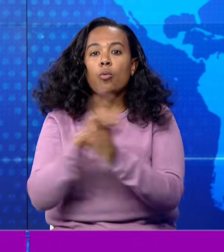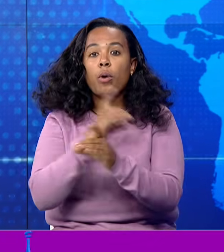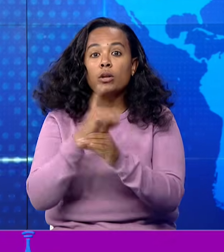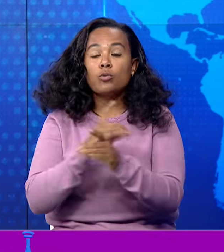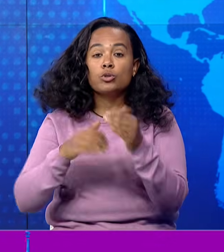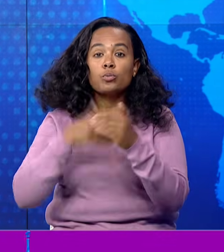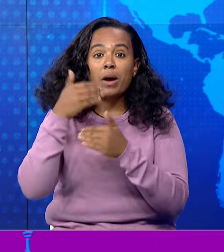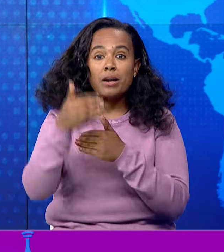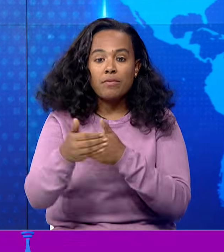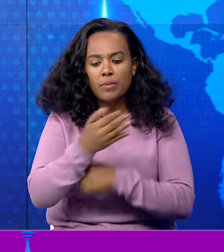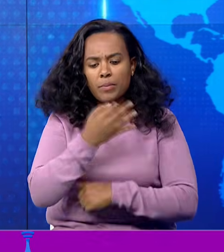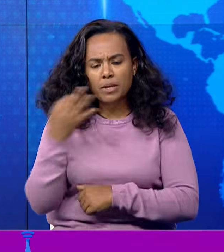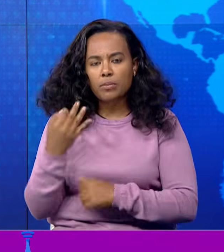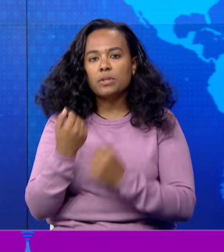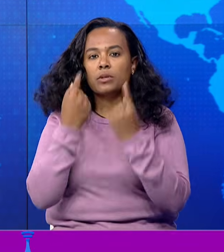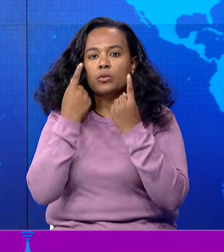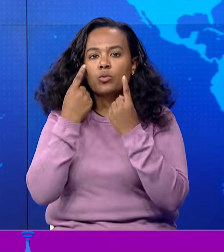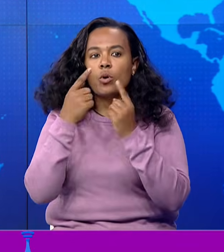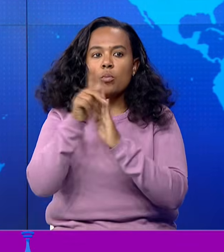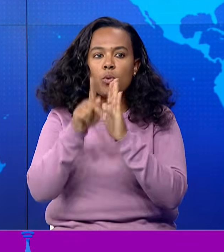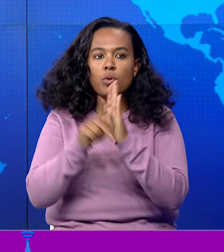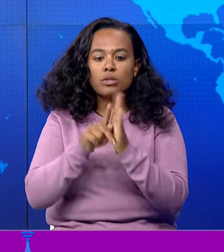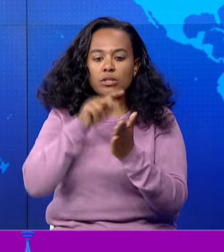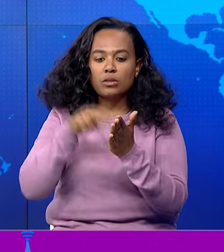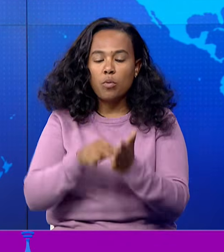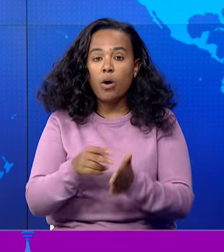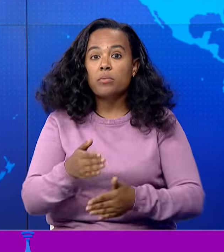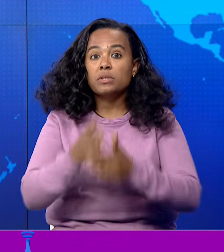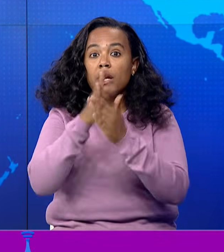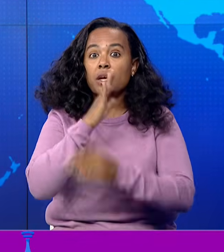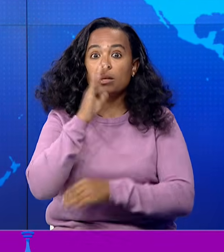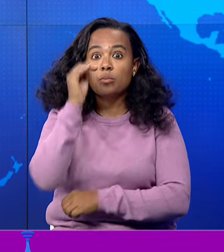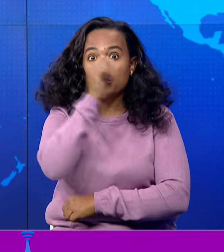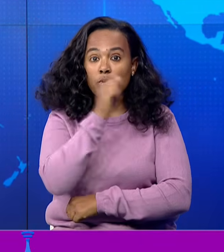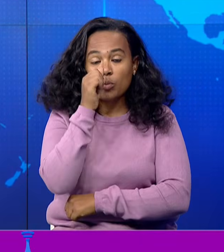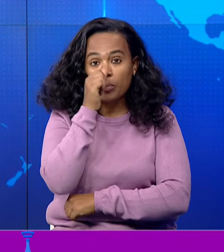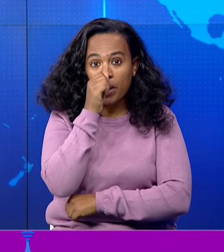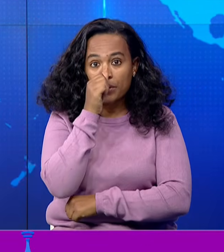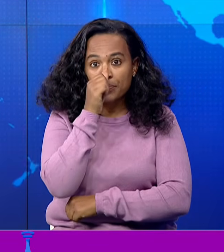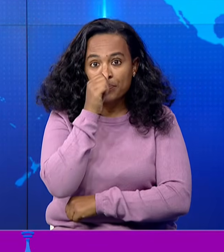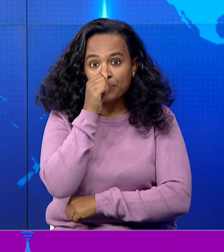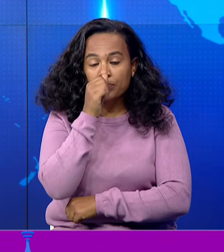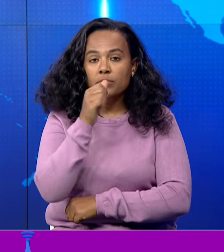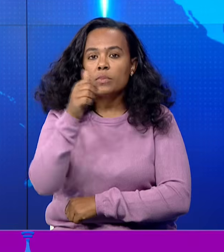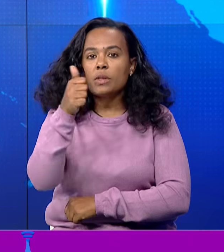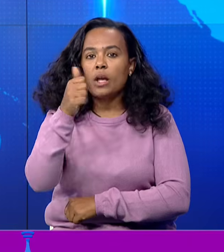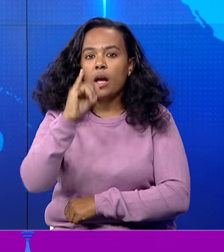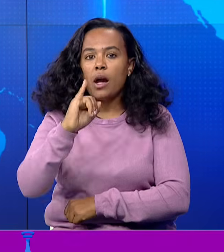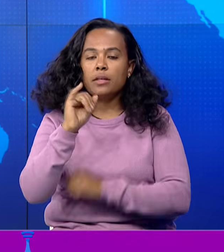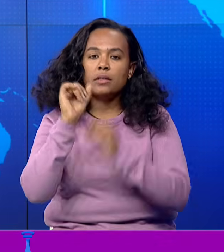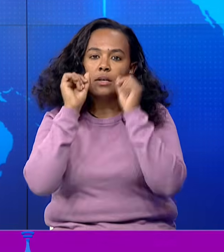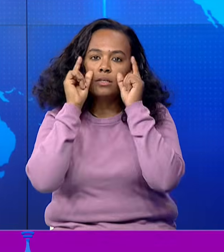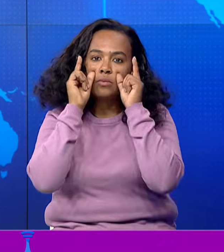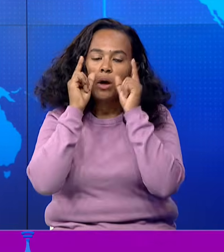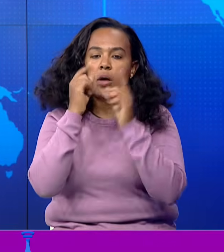ባሻገር በደንብ ተረድተው ፖሊሲ ሳያስቀምጡ ተቋም ሳይገነቡ ኢትዮጵያ ኤአይን ተገንዝባ